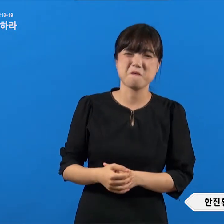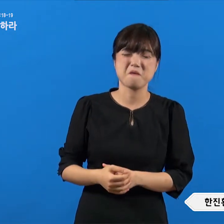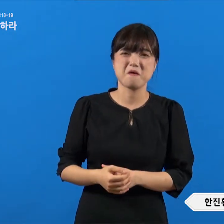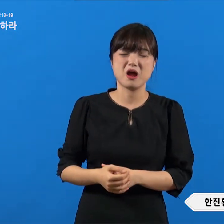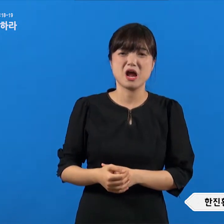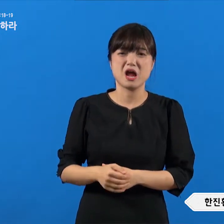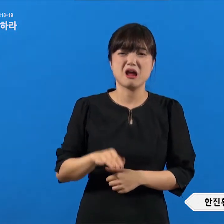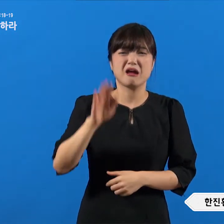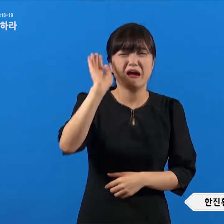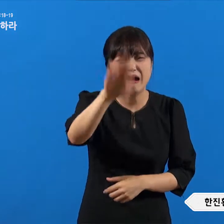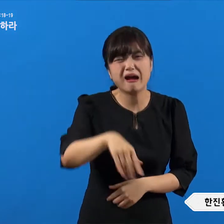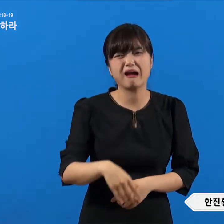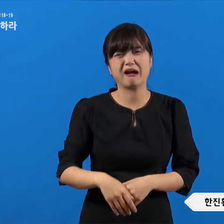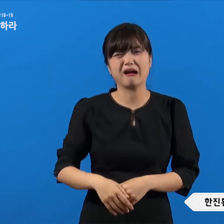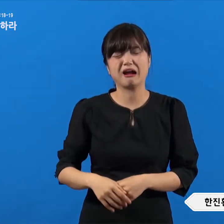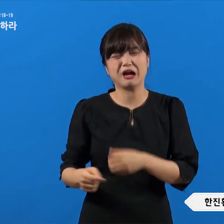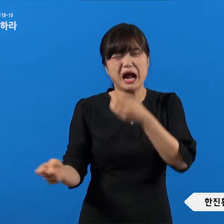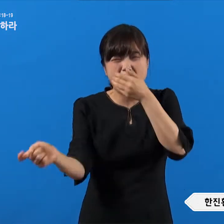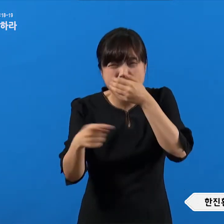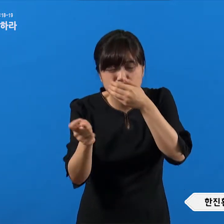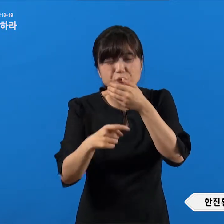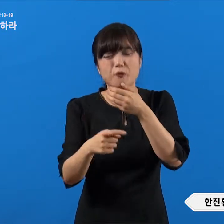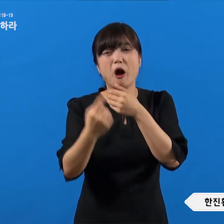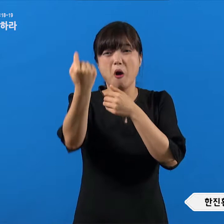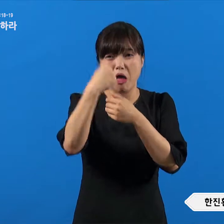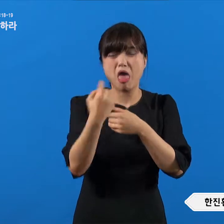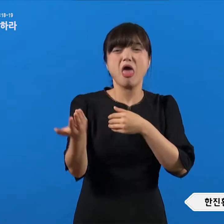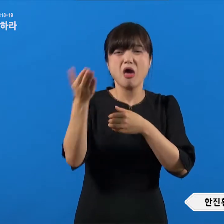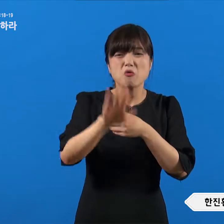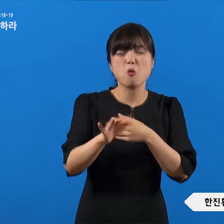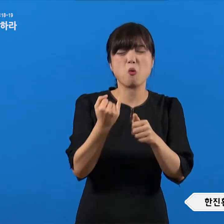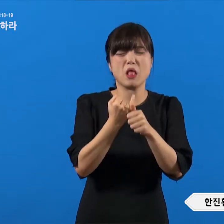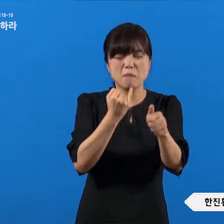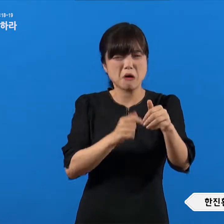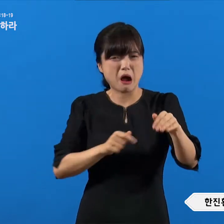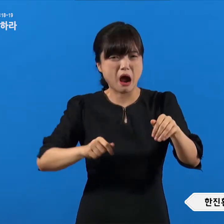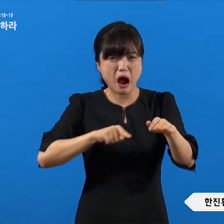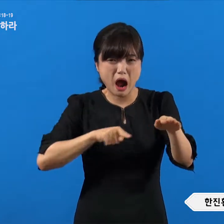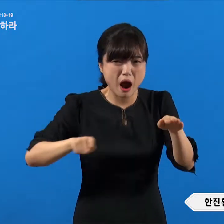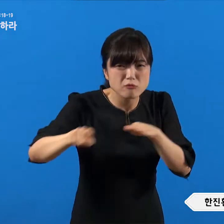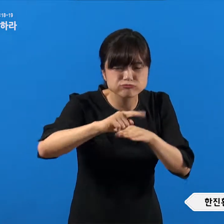강도에게 얻어 터지더라도 나가 봐야 되는 것은 남편이지요.